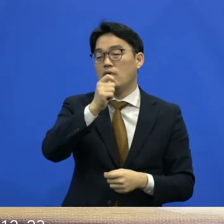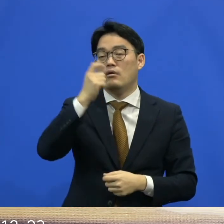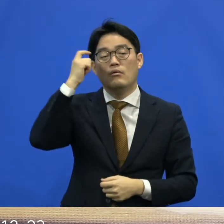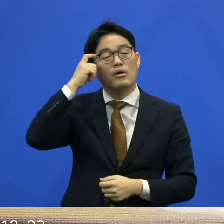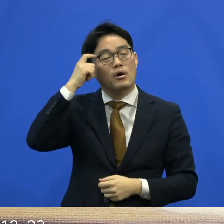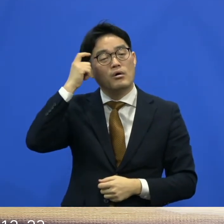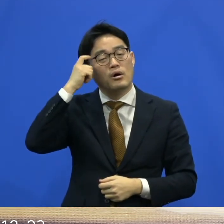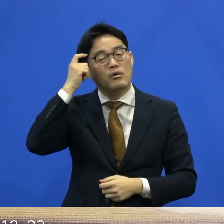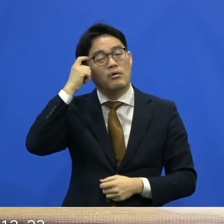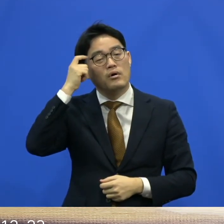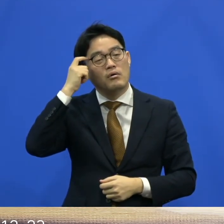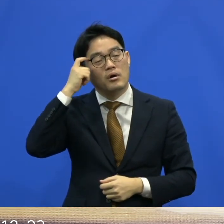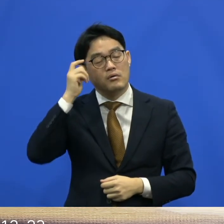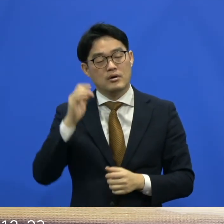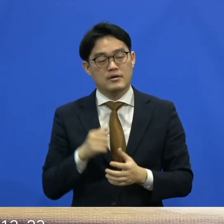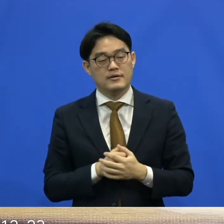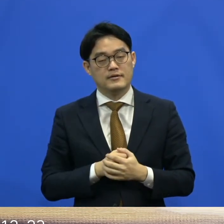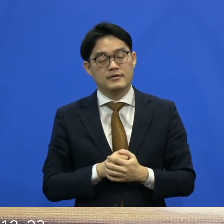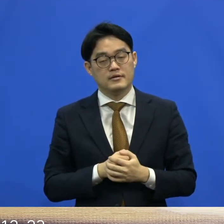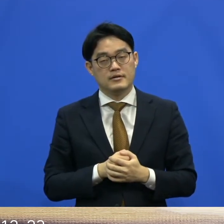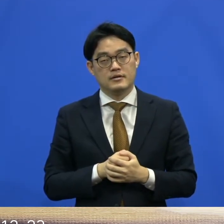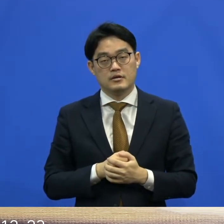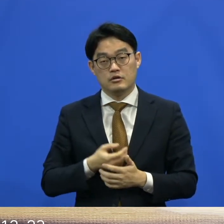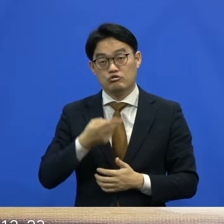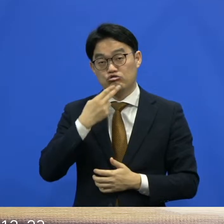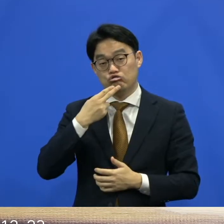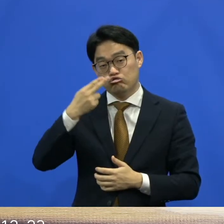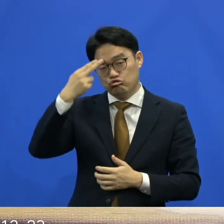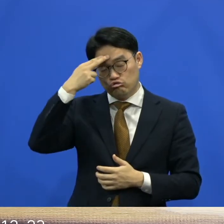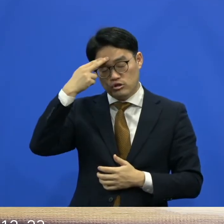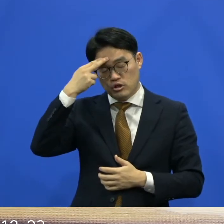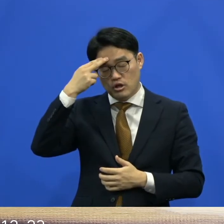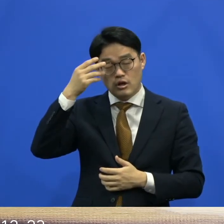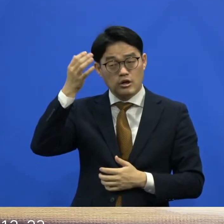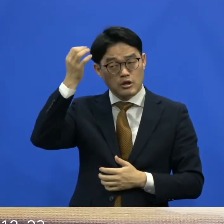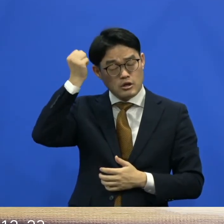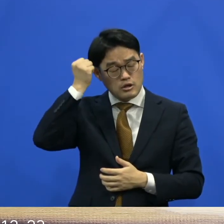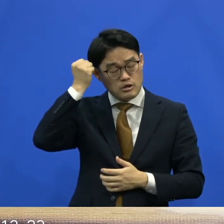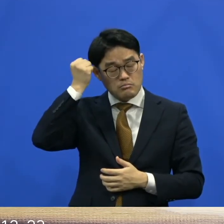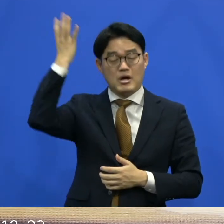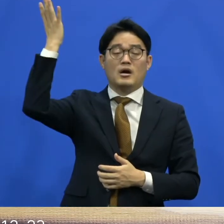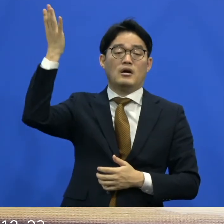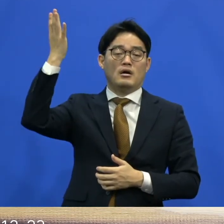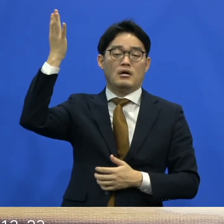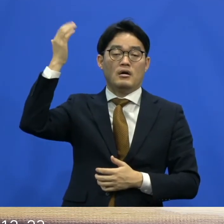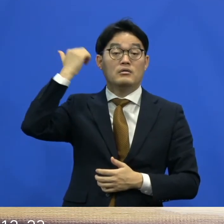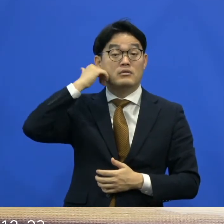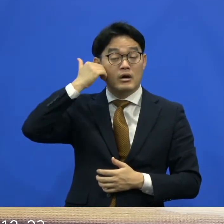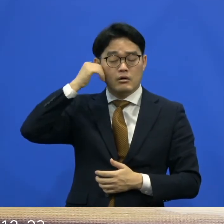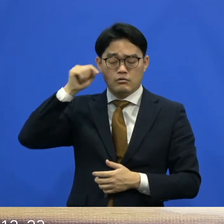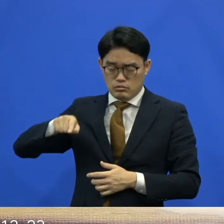왜 여러분 그 술 관원장에 기억나지 않게 할까요?